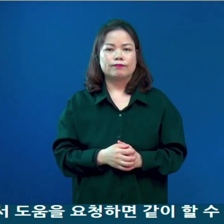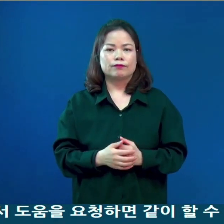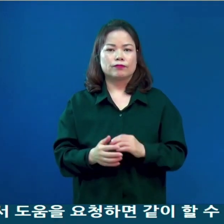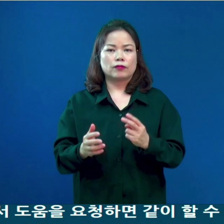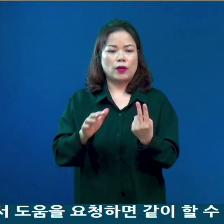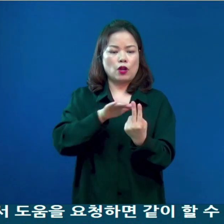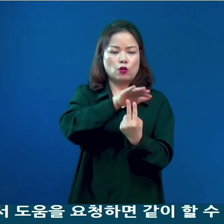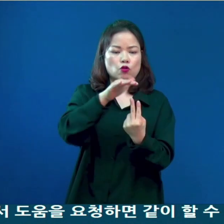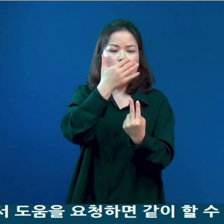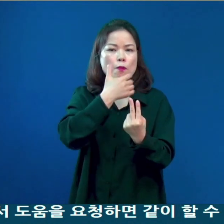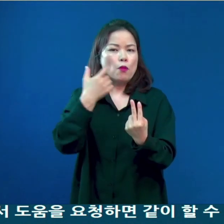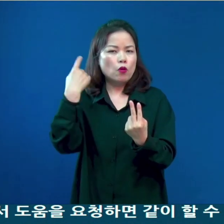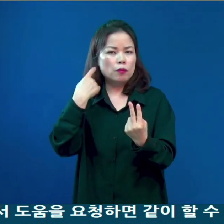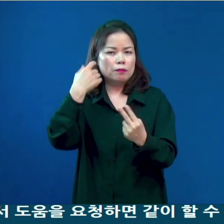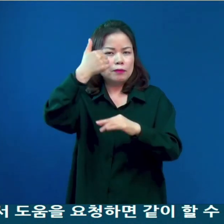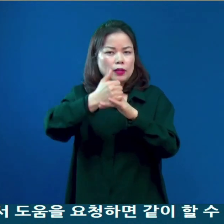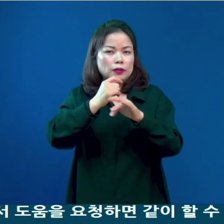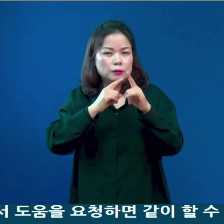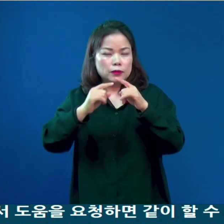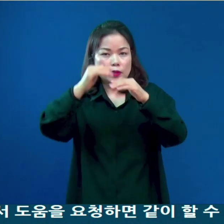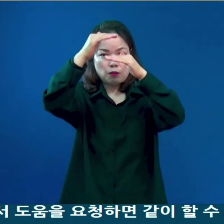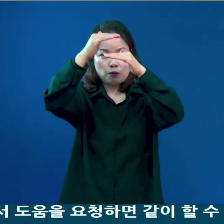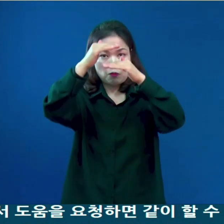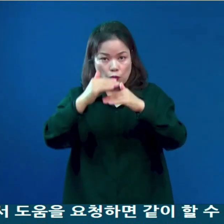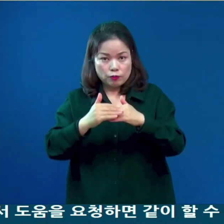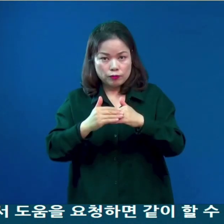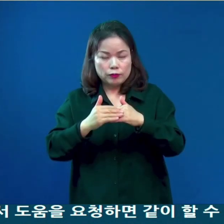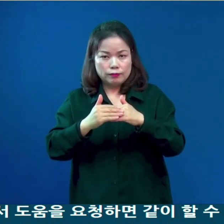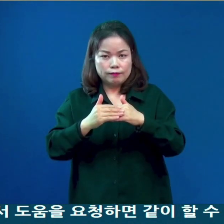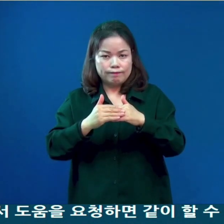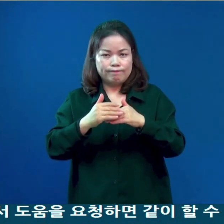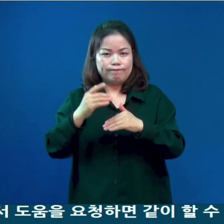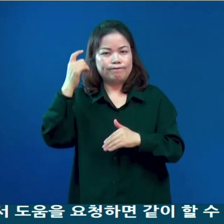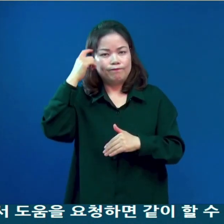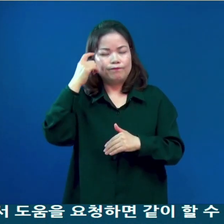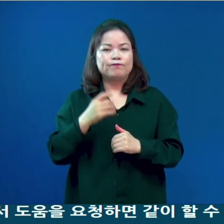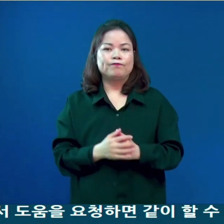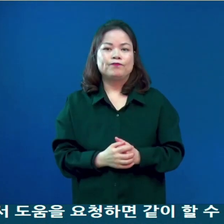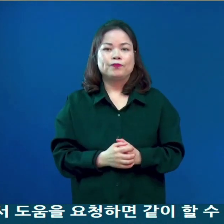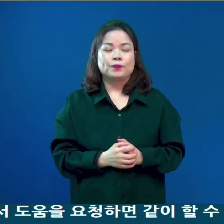요한복음 마지막 말씀을 본문으로 잡았습니다.